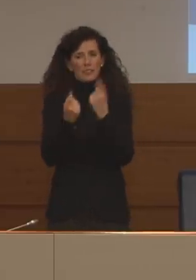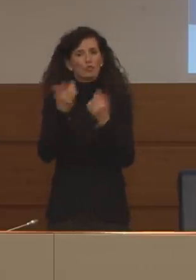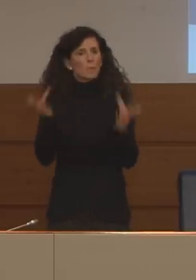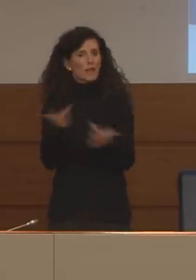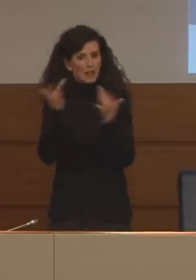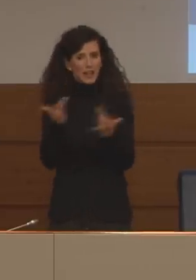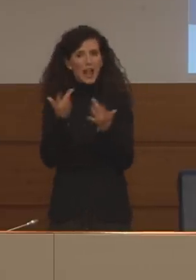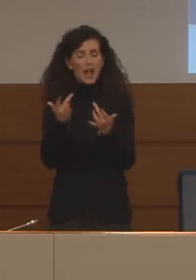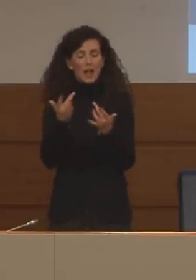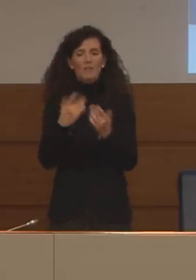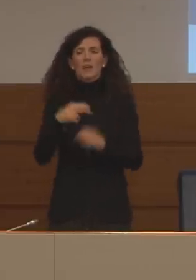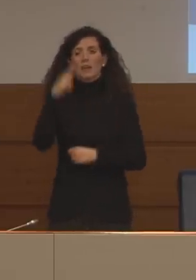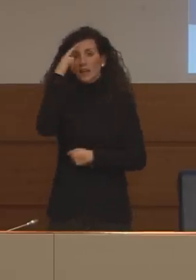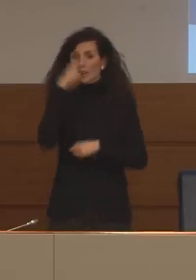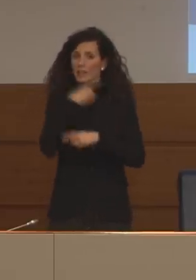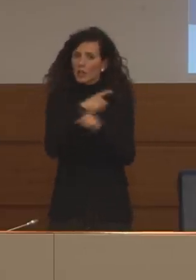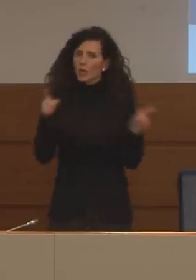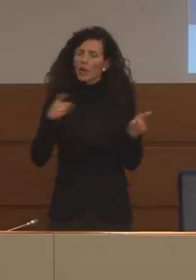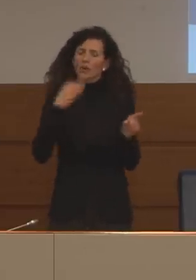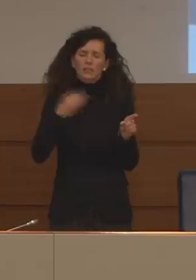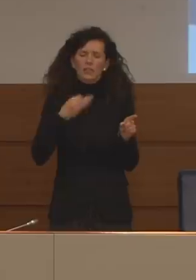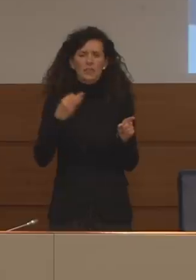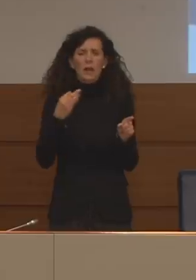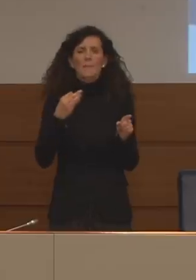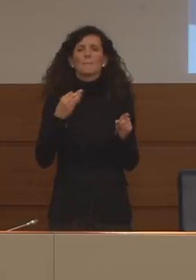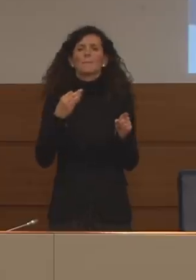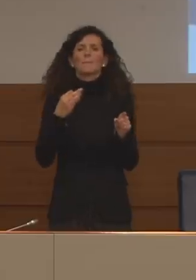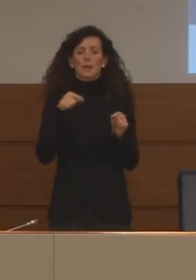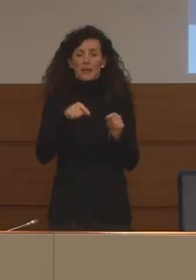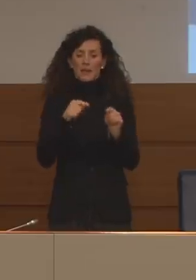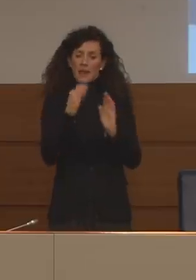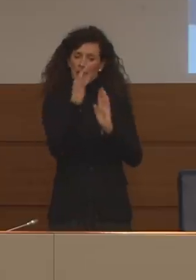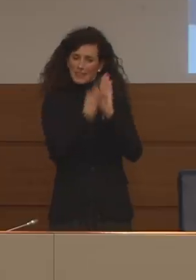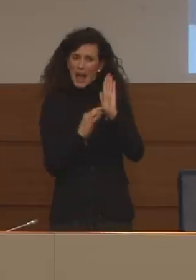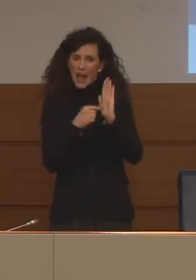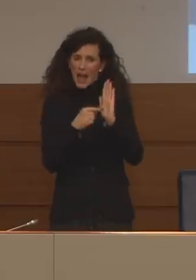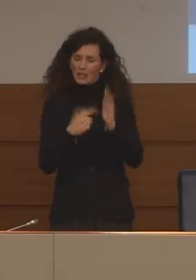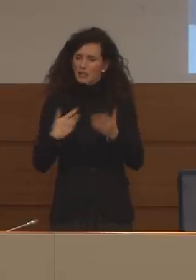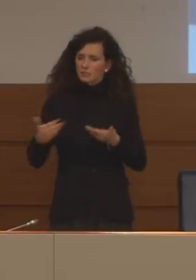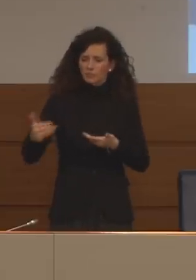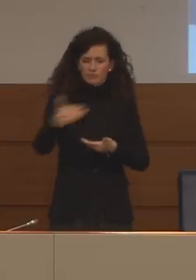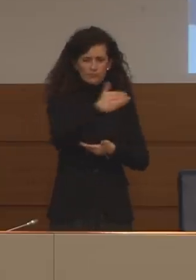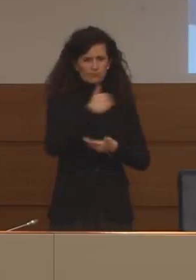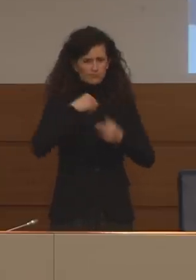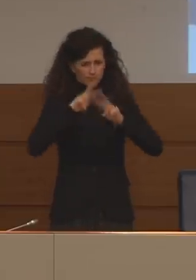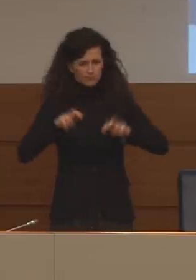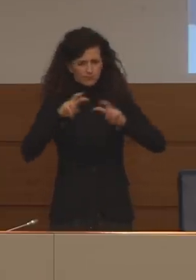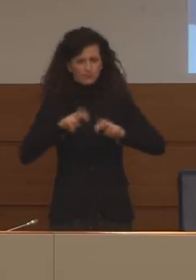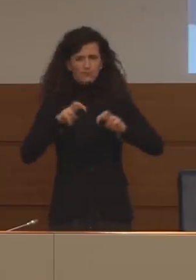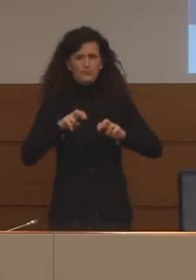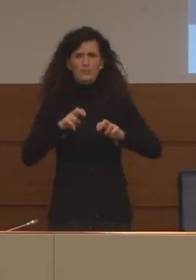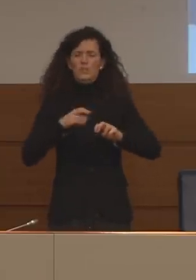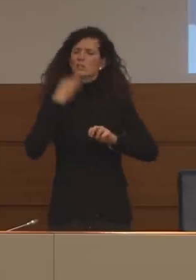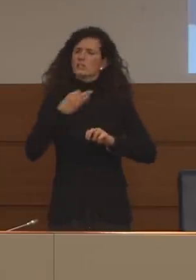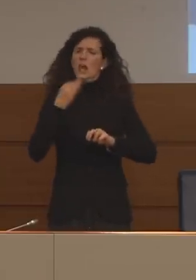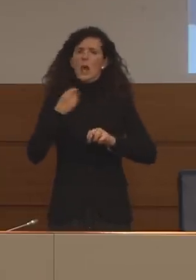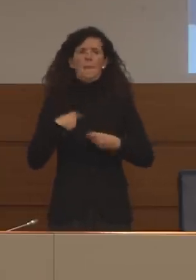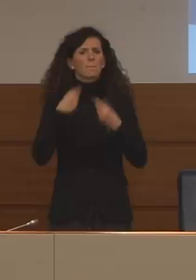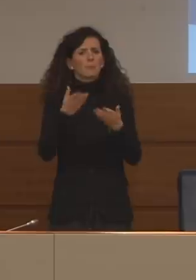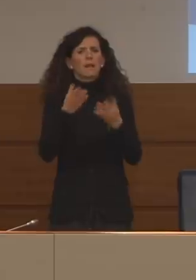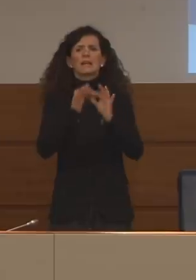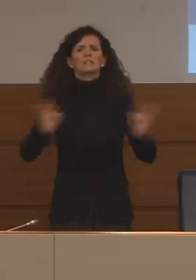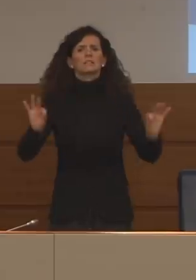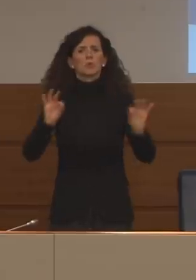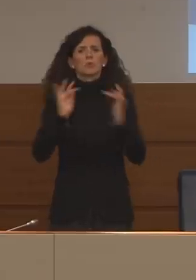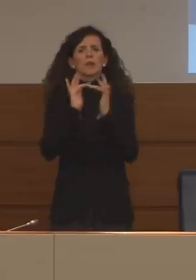comunque vorrei sottolineare tutti i dati che noi raccogliamo li stiamo rendendo totalmente disponibile sui